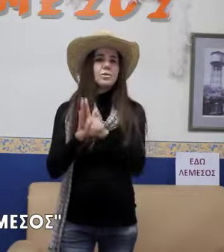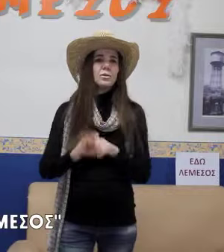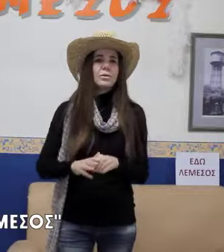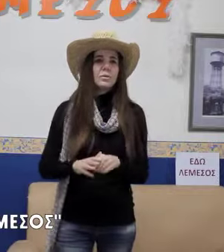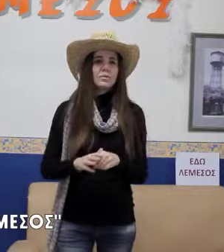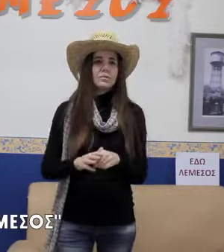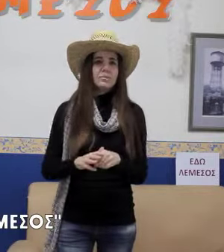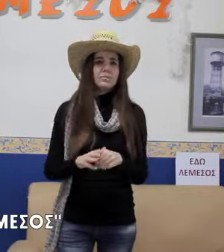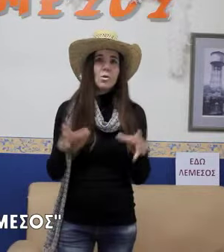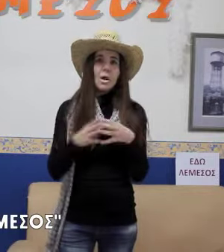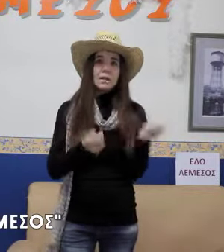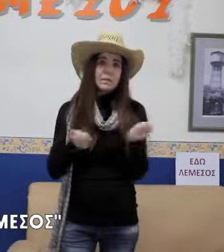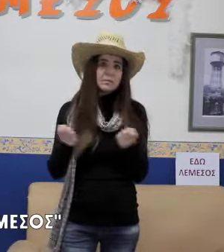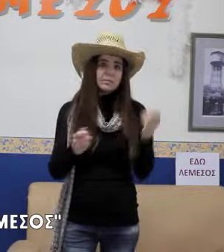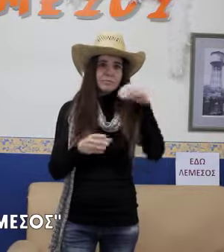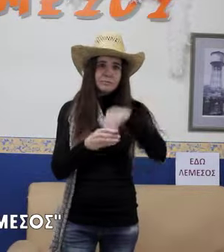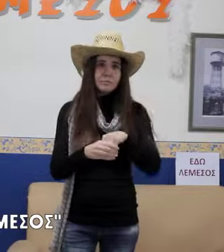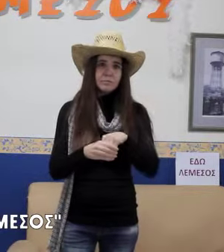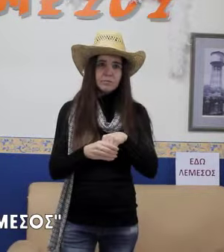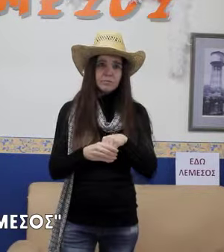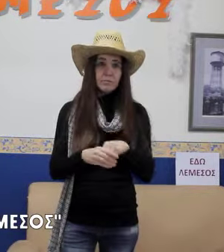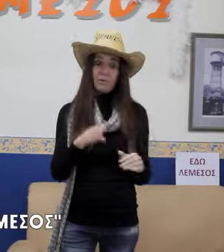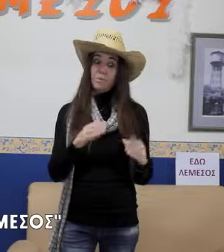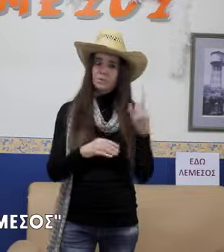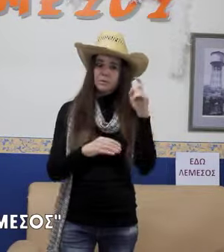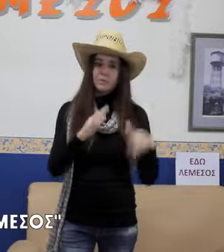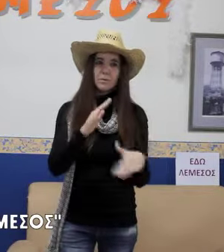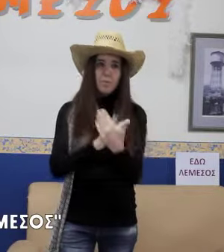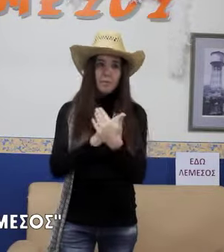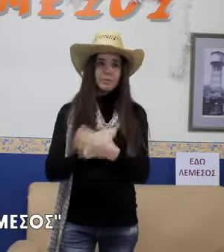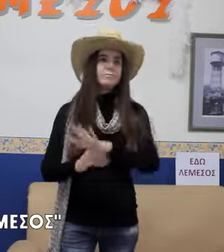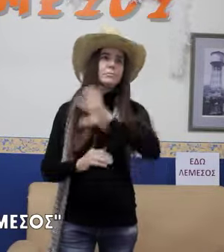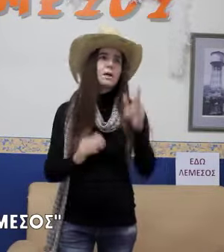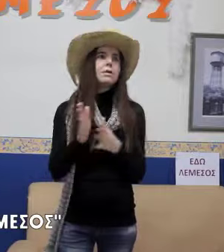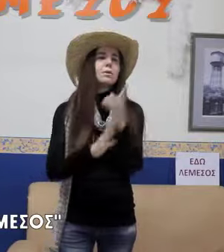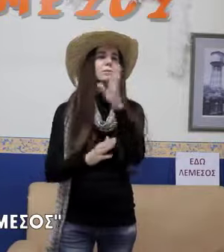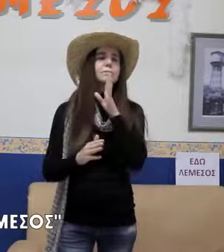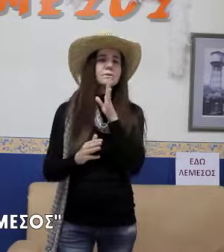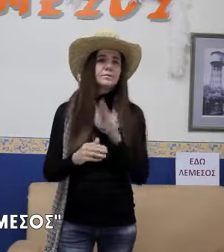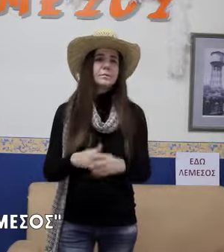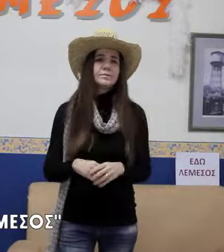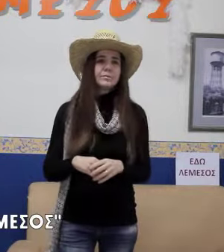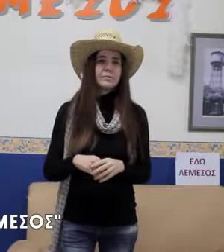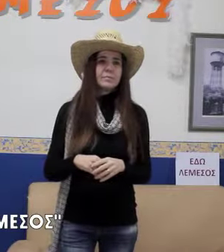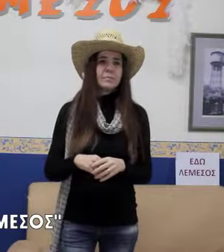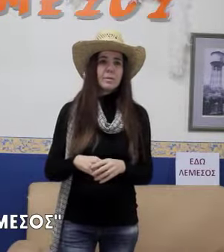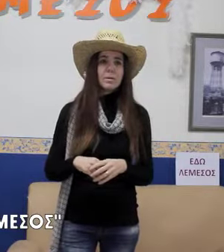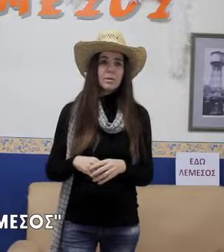Ώρες λειτουργίας από τις 10 το πρωί μέχρι τις 12 το μεσημέρι και 4 το